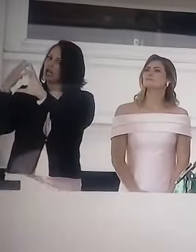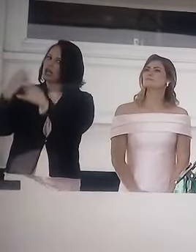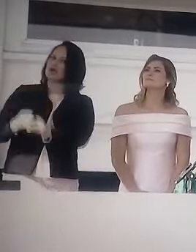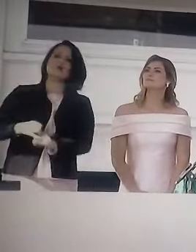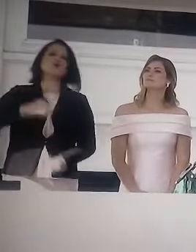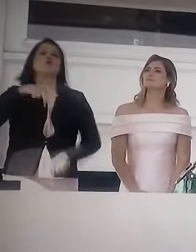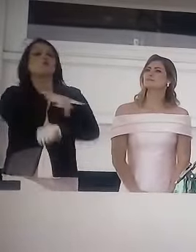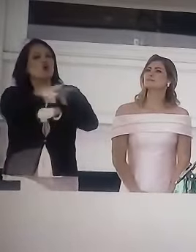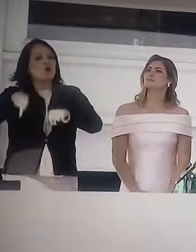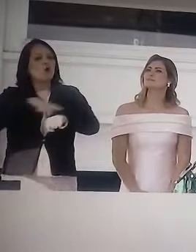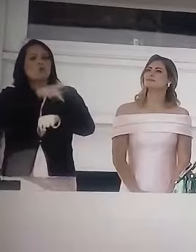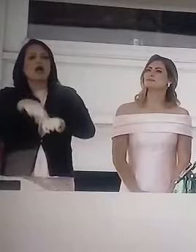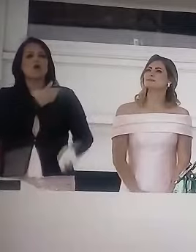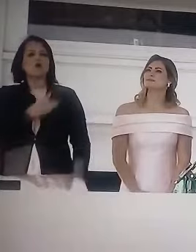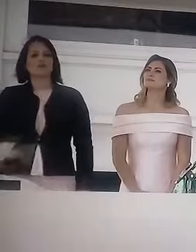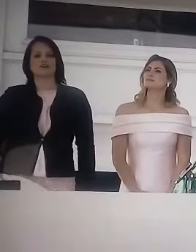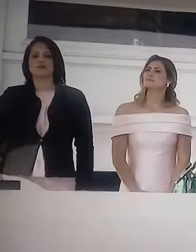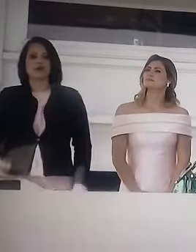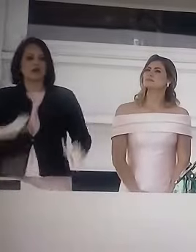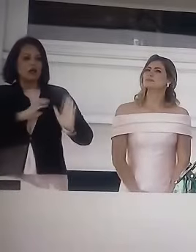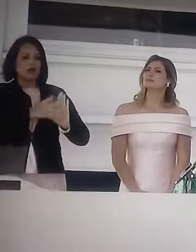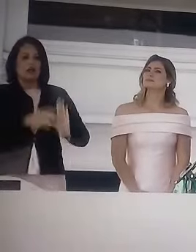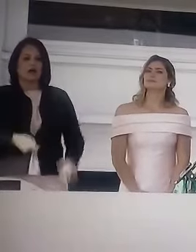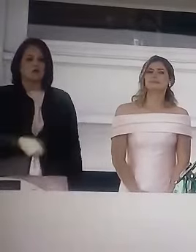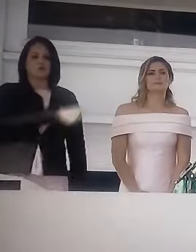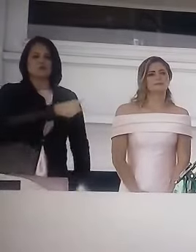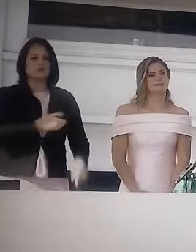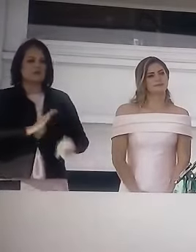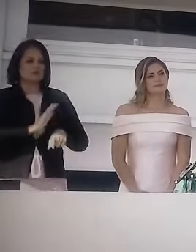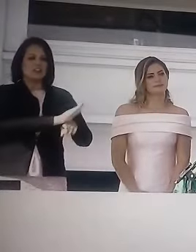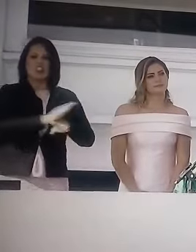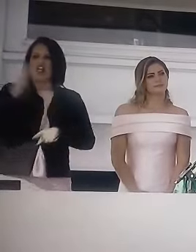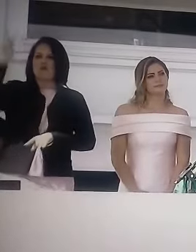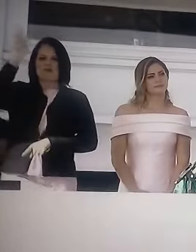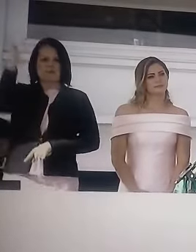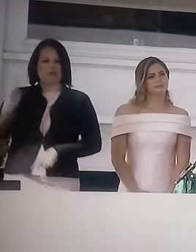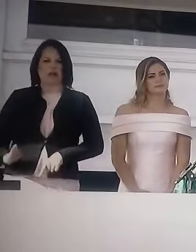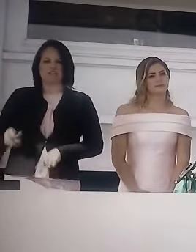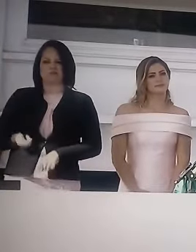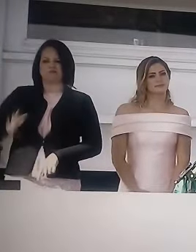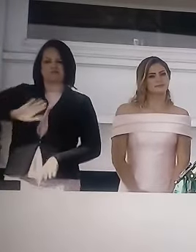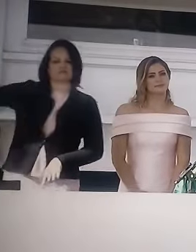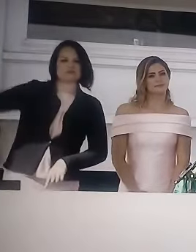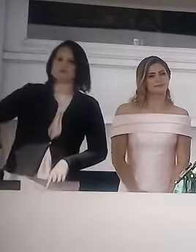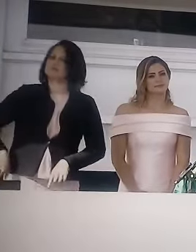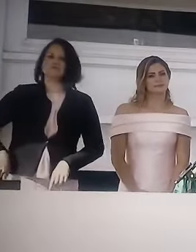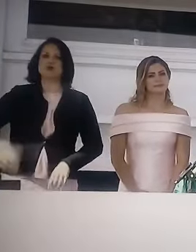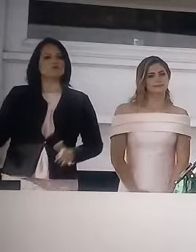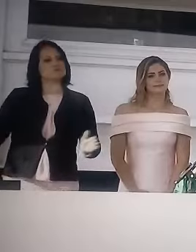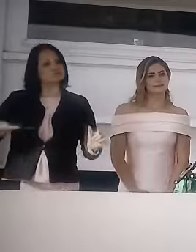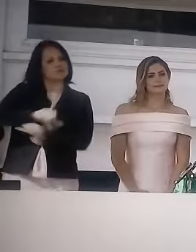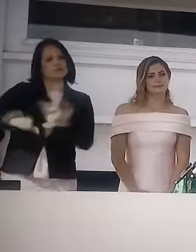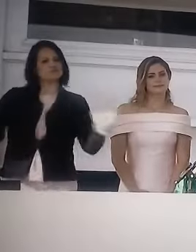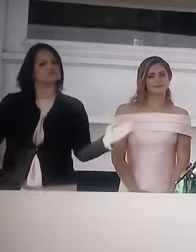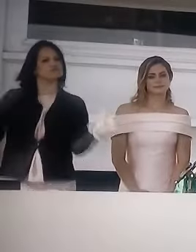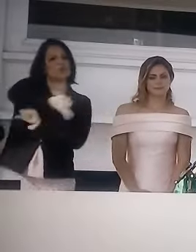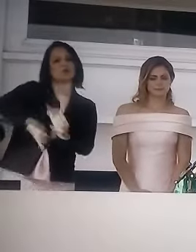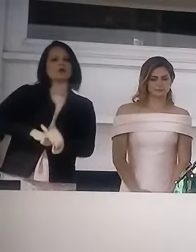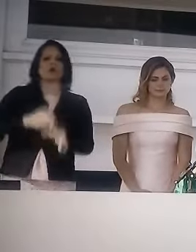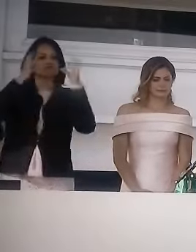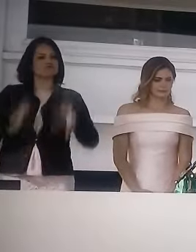governado atendendo a interesses partidários que não o dos brasileiros. Vamos restabelecer a ordem nesse